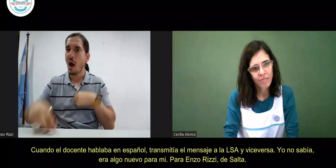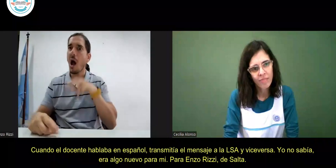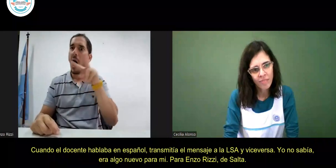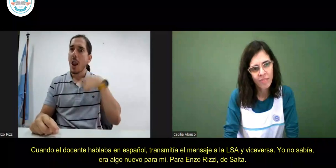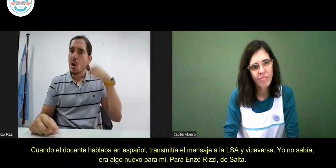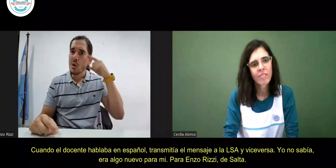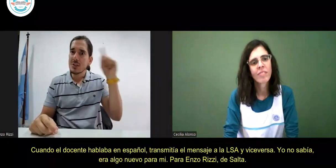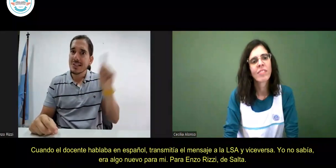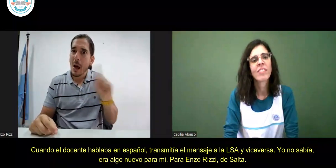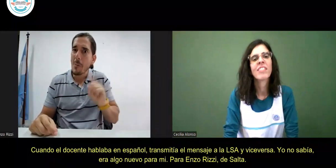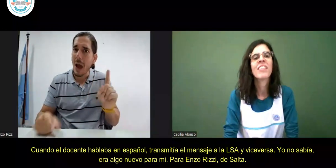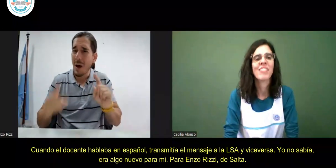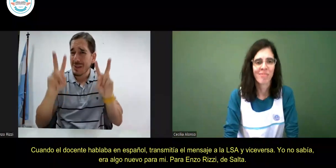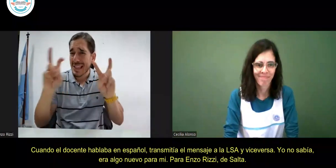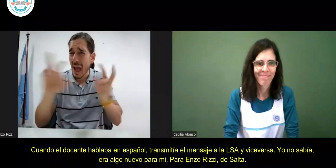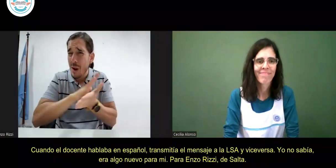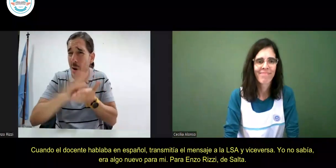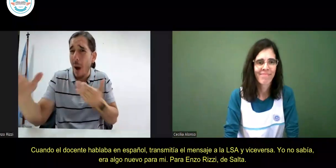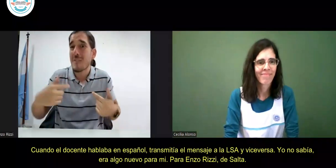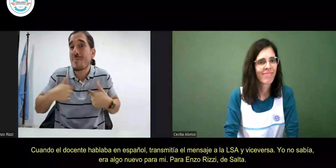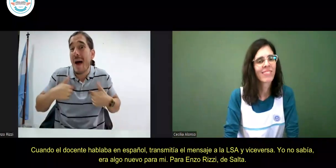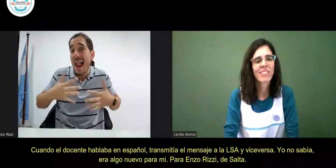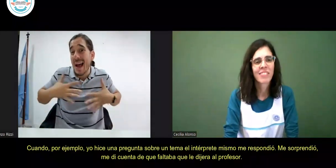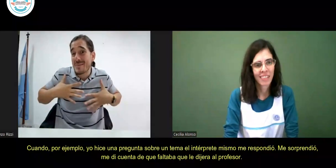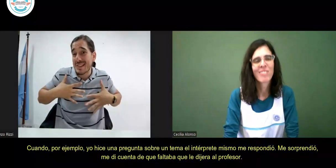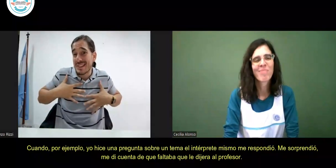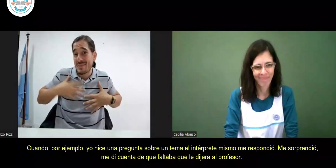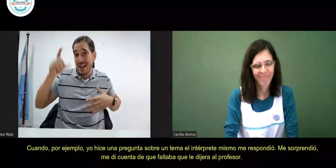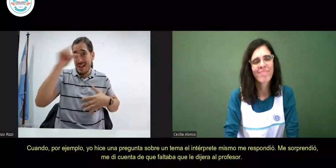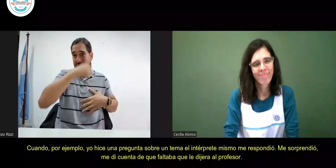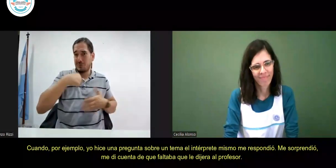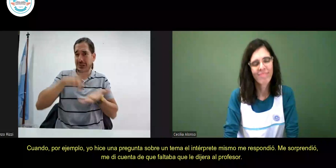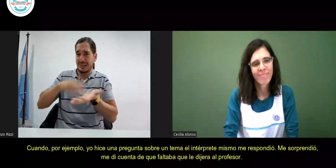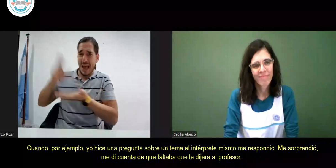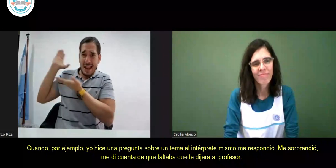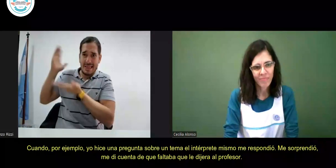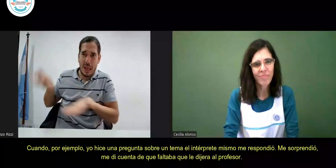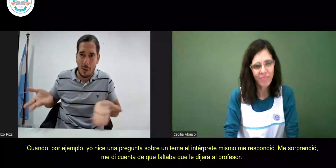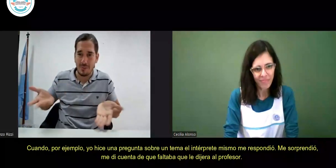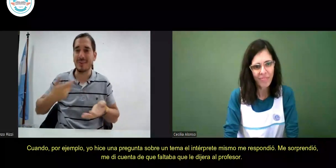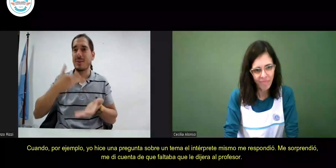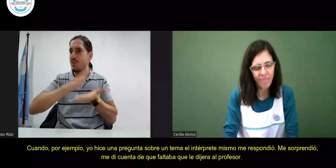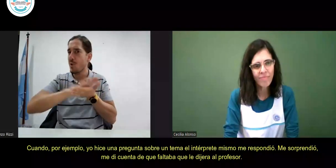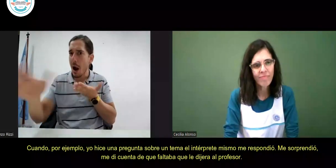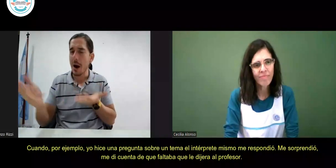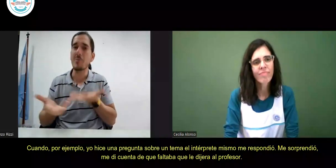sabía. Era algo nuevo para mí, para Enzo Risi, de Salta.